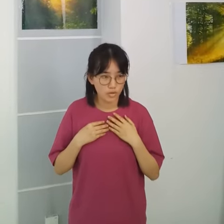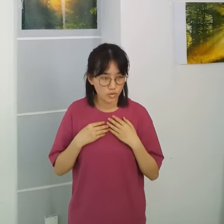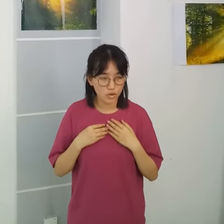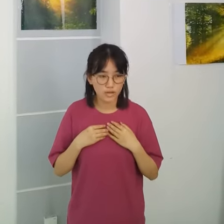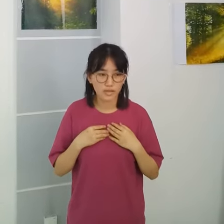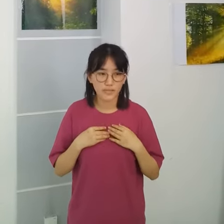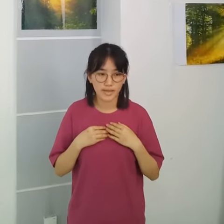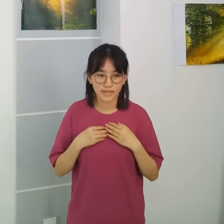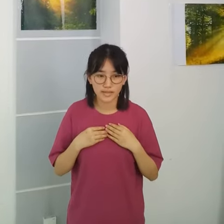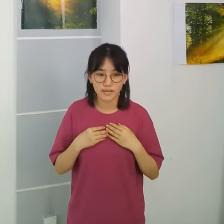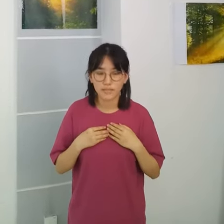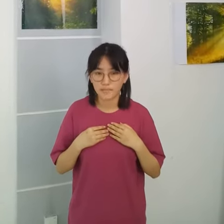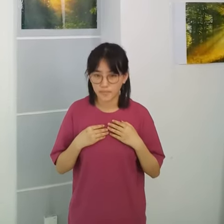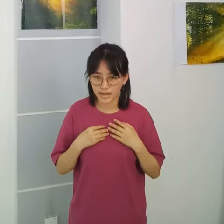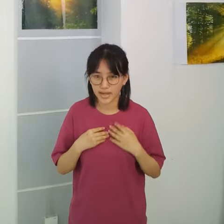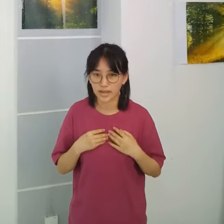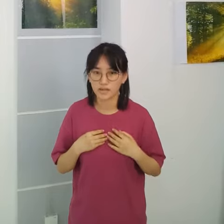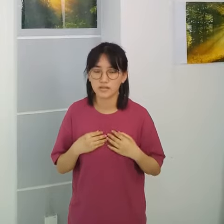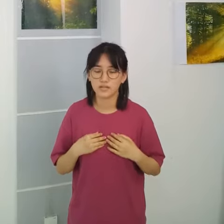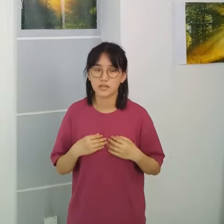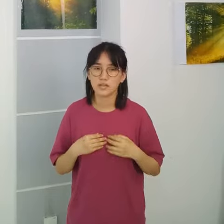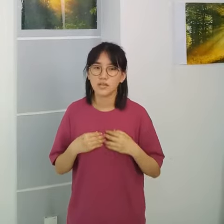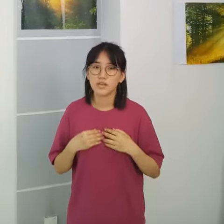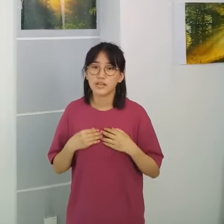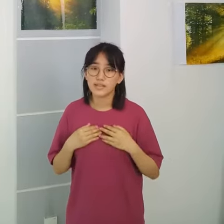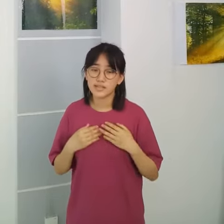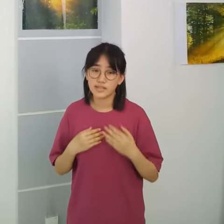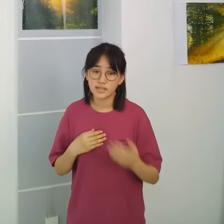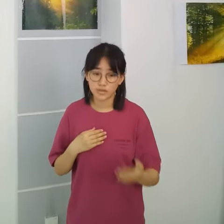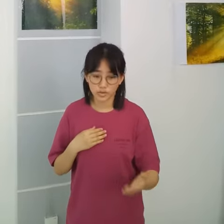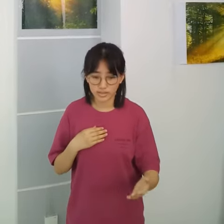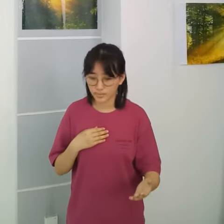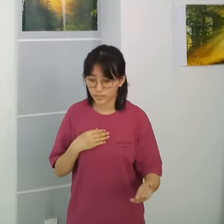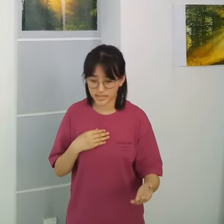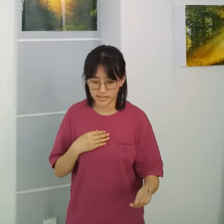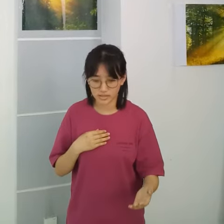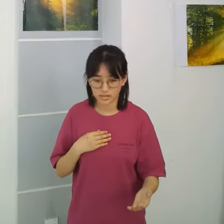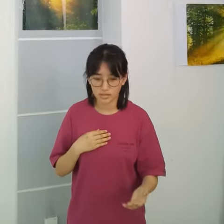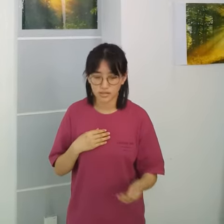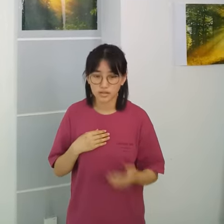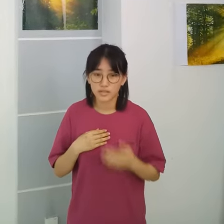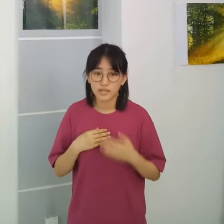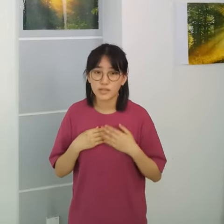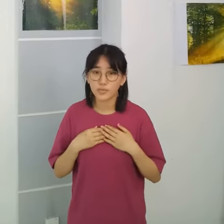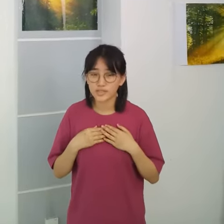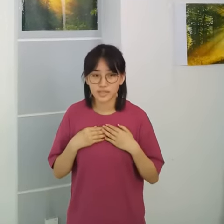горы мои, моля. Если ее не будет, не будет меня.